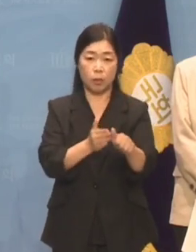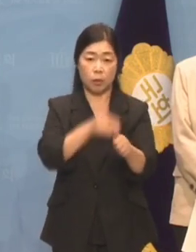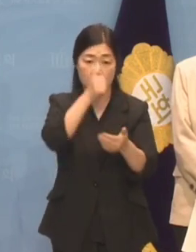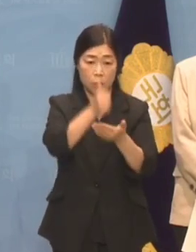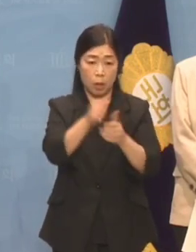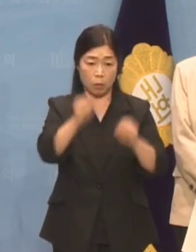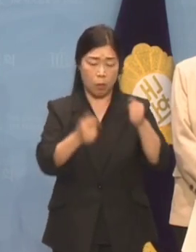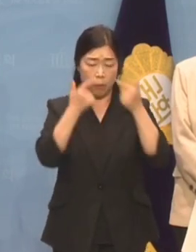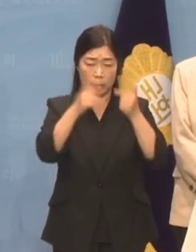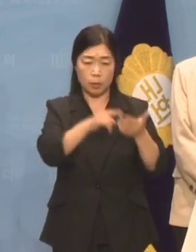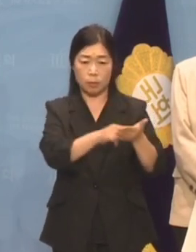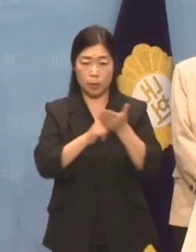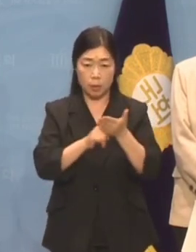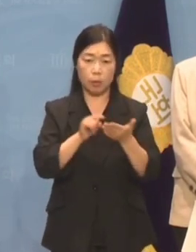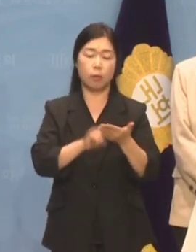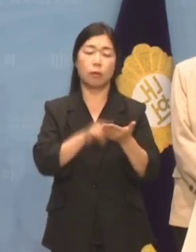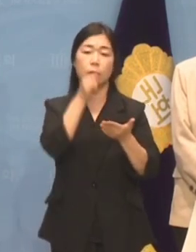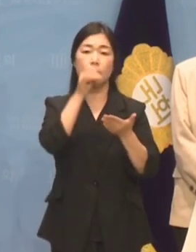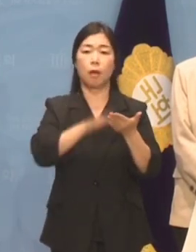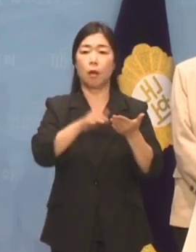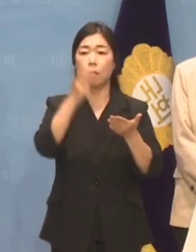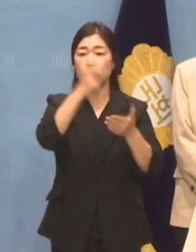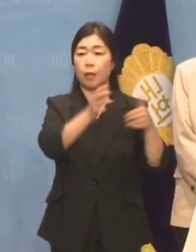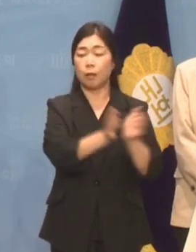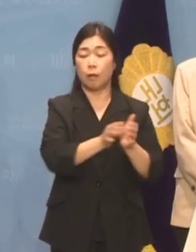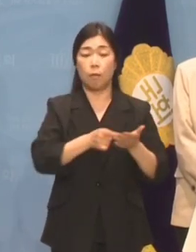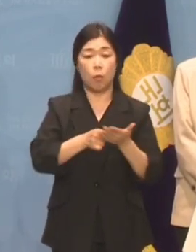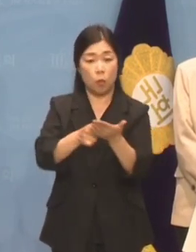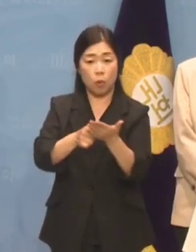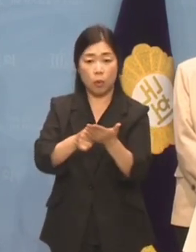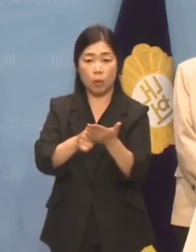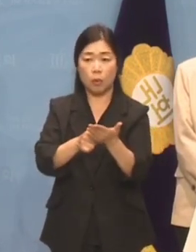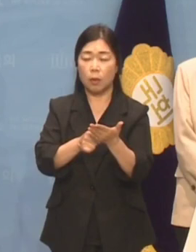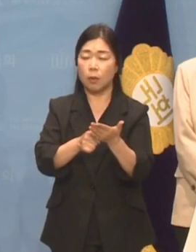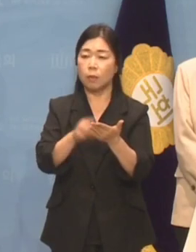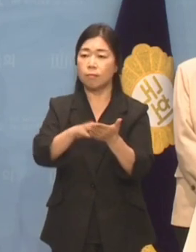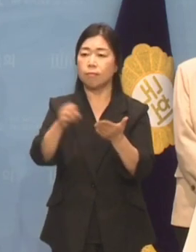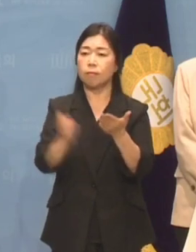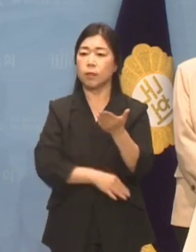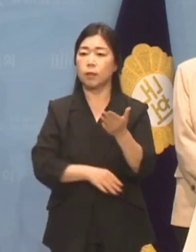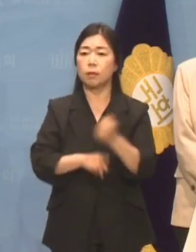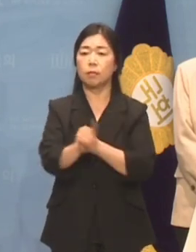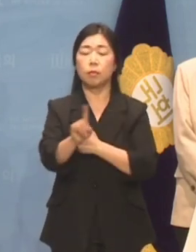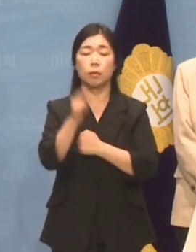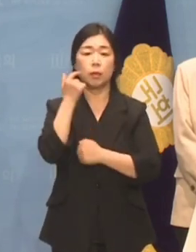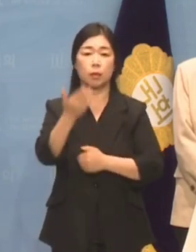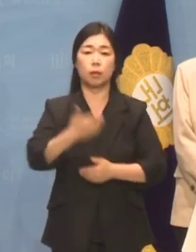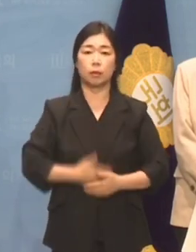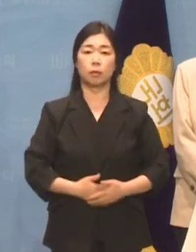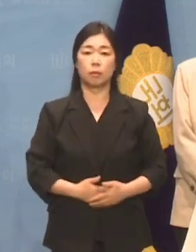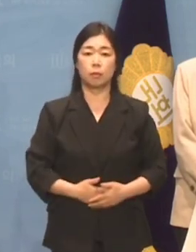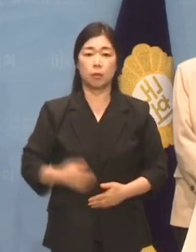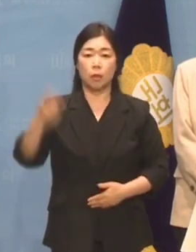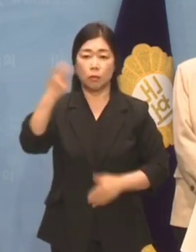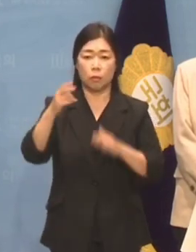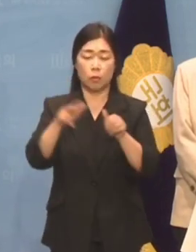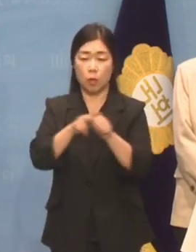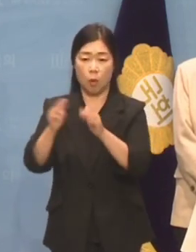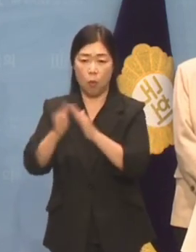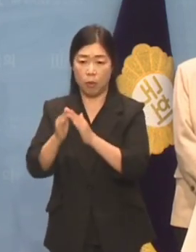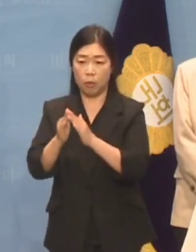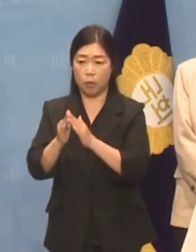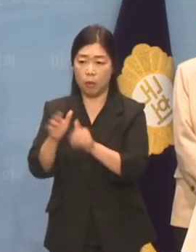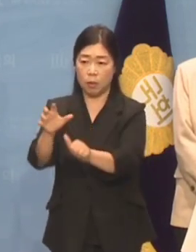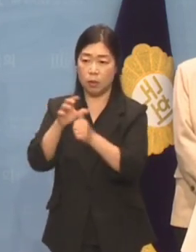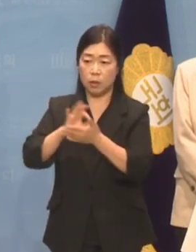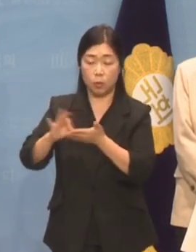행각이 만천하에 드러난 수사팀의 수사보고를 묵살한 이유가 무엇입니까? 국정원을 동원해